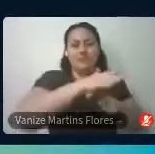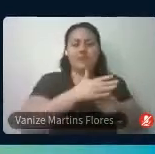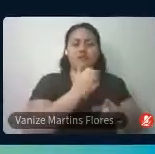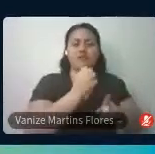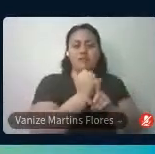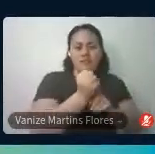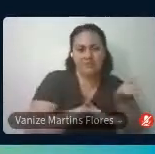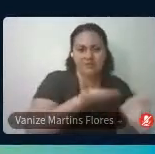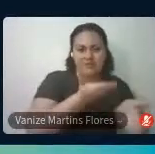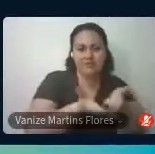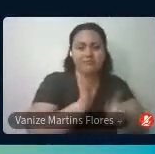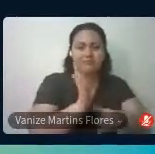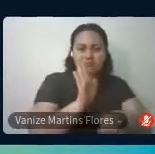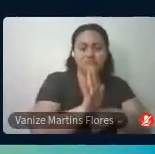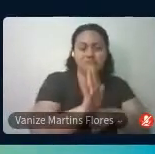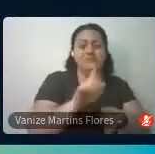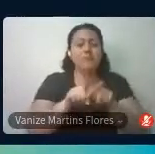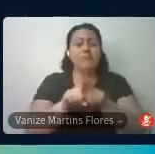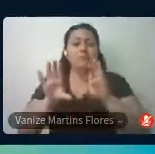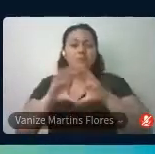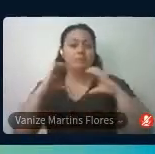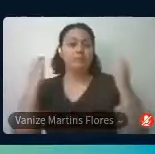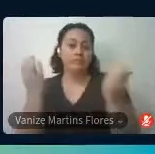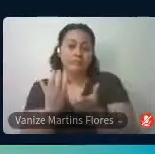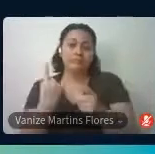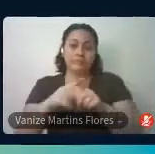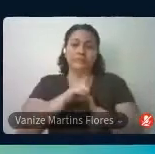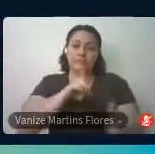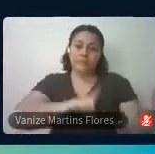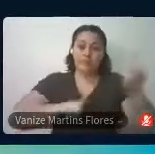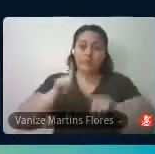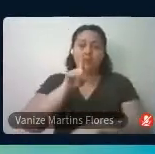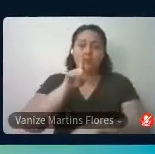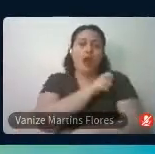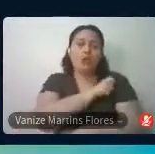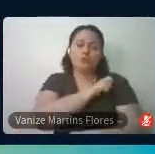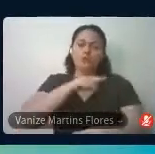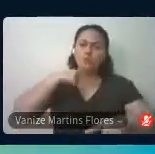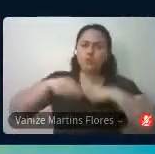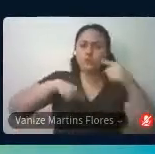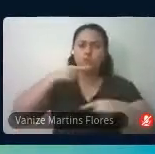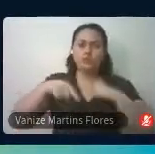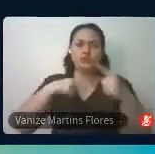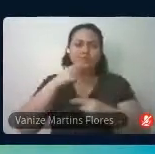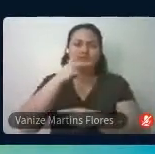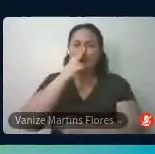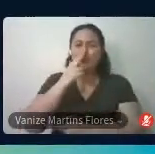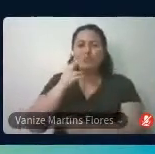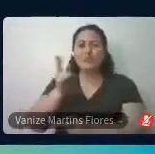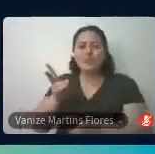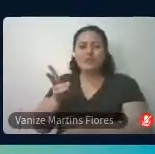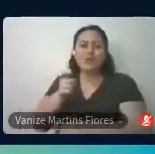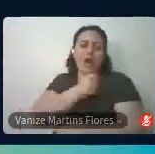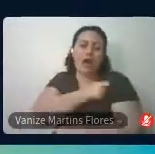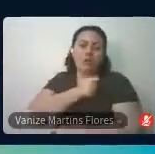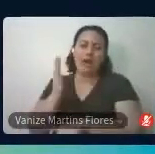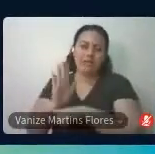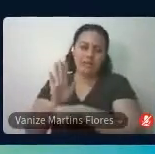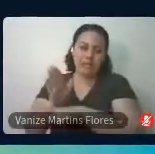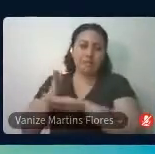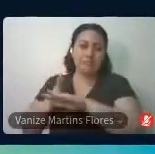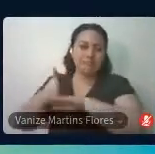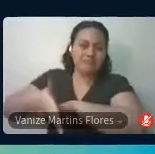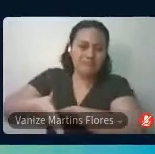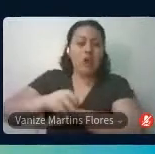alunos têm apresentado algumas dúvidas, mesmo aqueles que estão em assistência, mas também aqueles que não estão, mas estão às suas casas ou